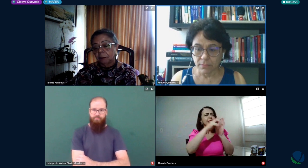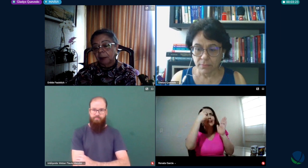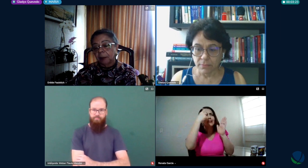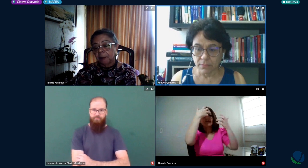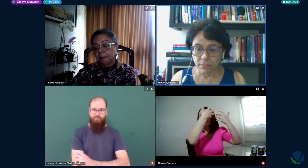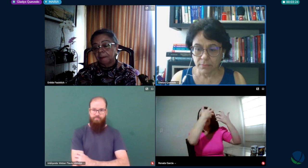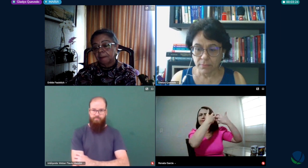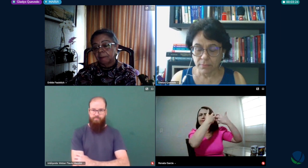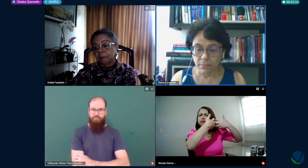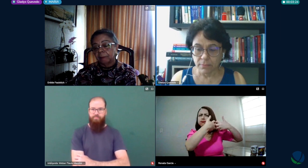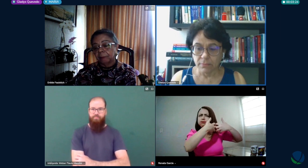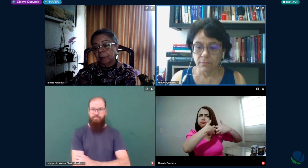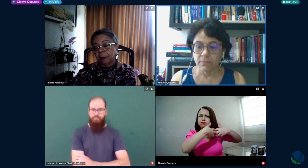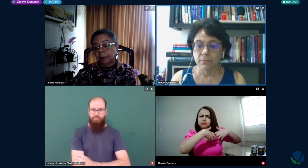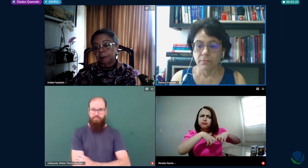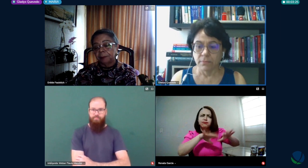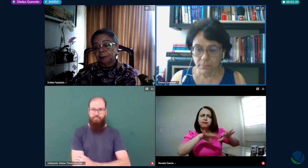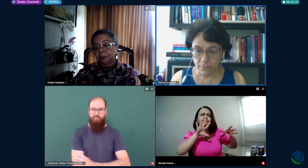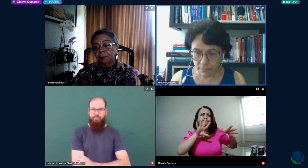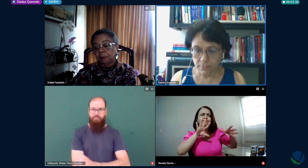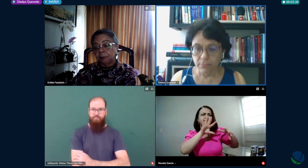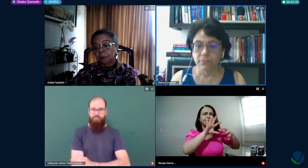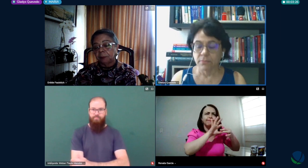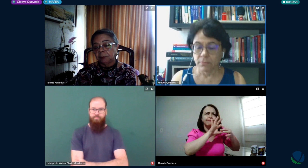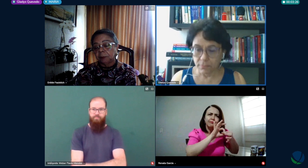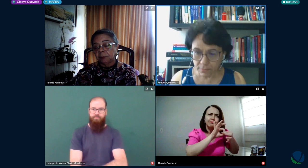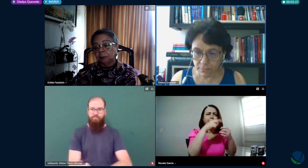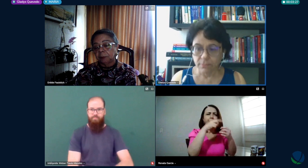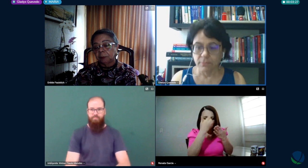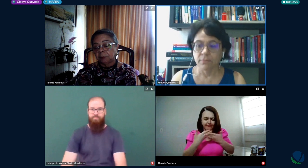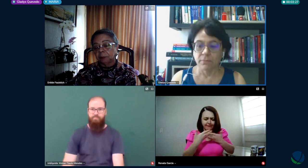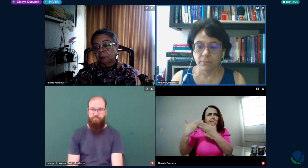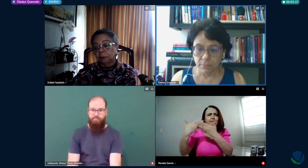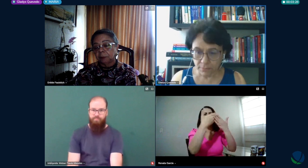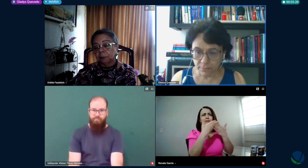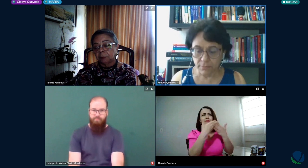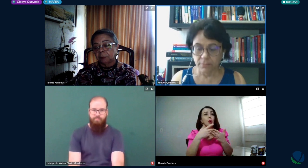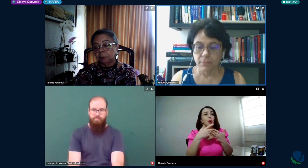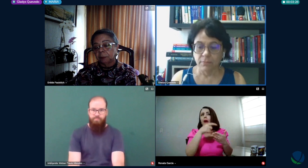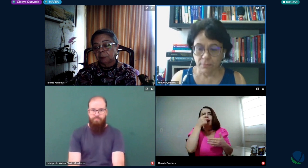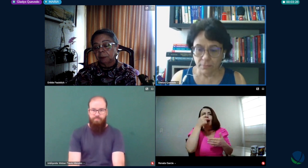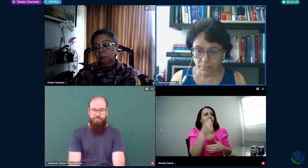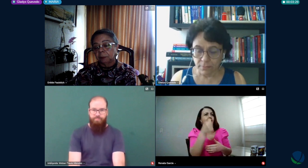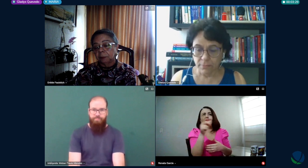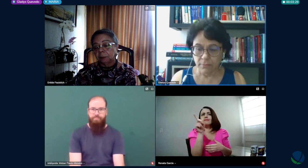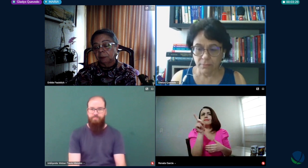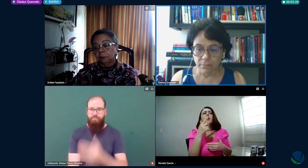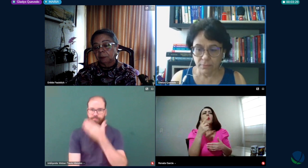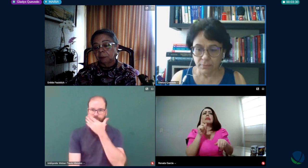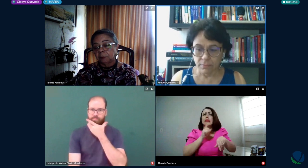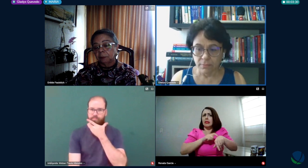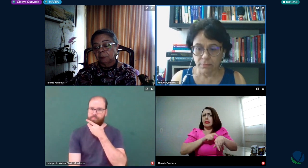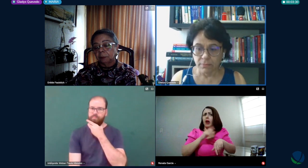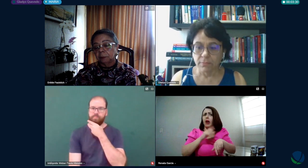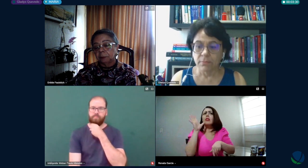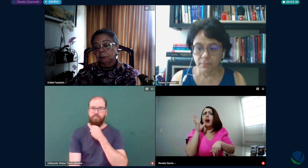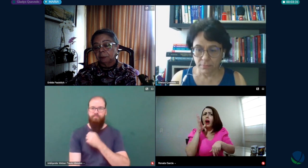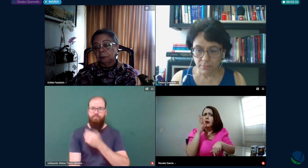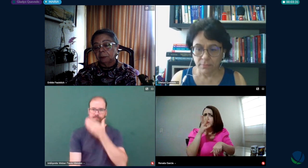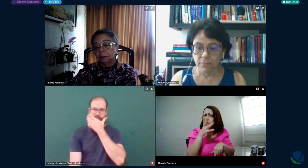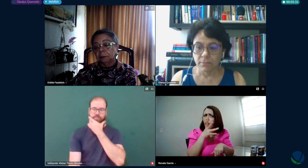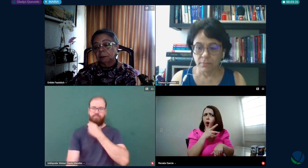é muito baseada em conceitos, né, em reflexões de cada área. E isso também muda de